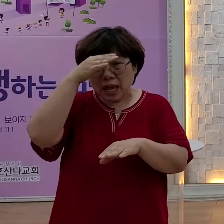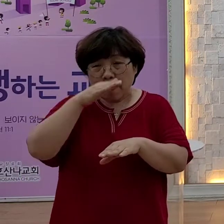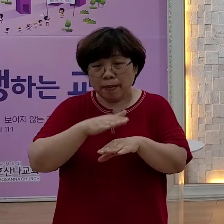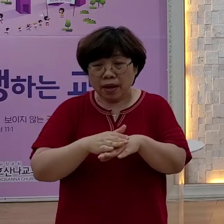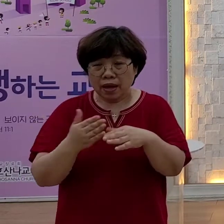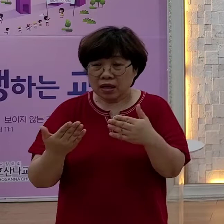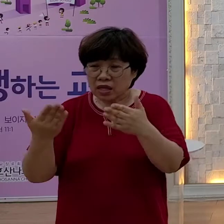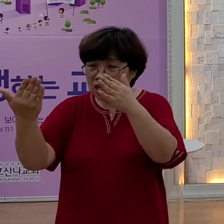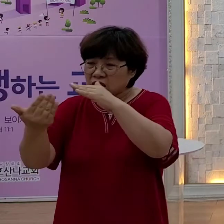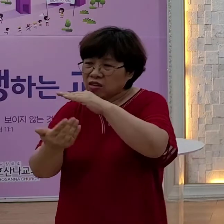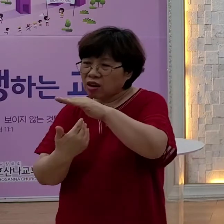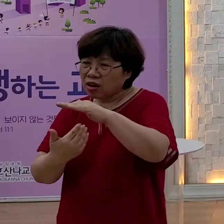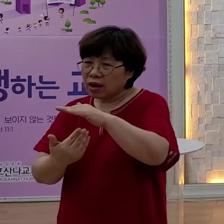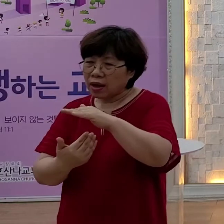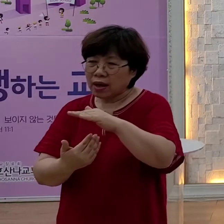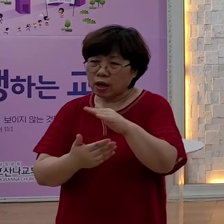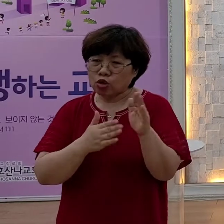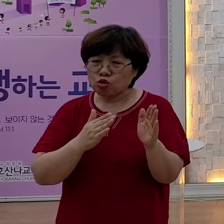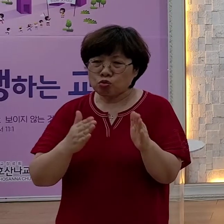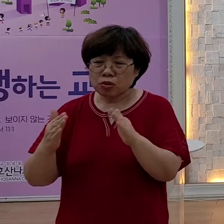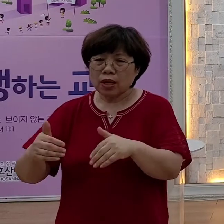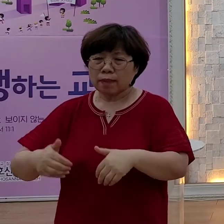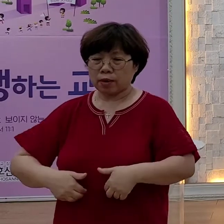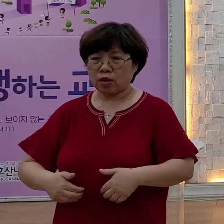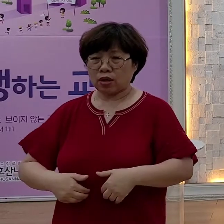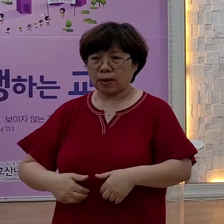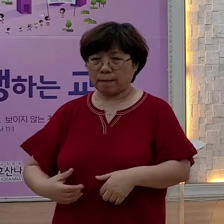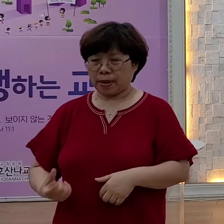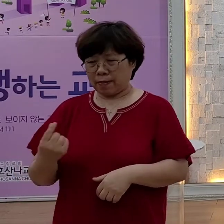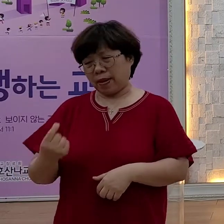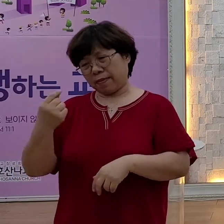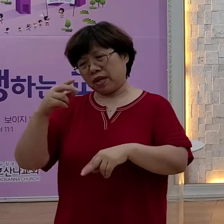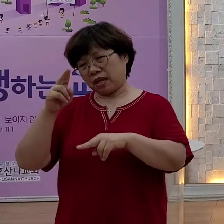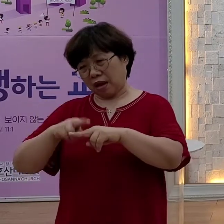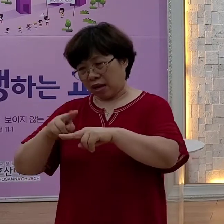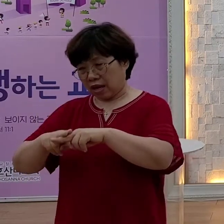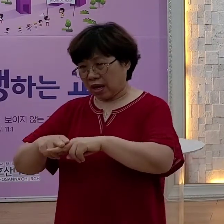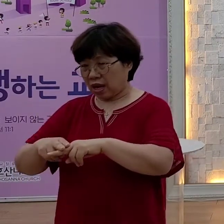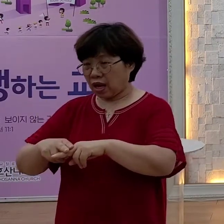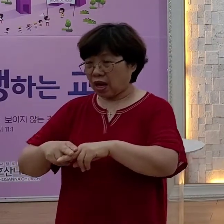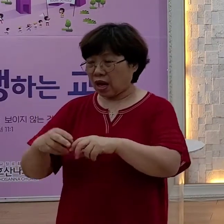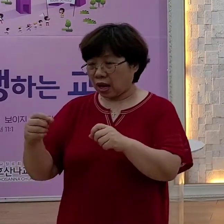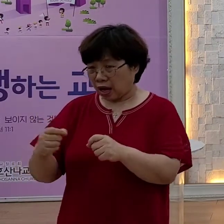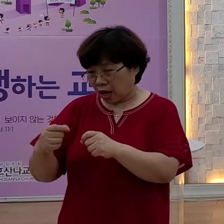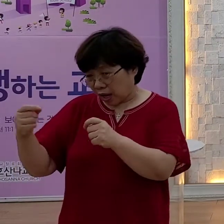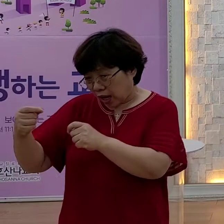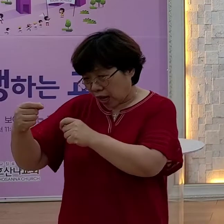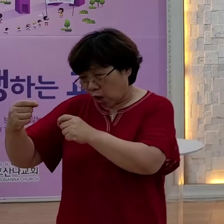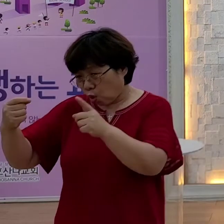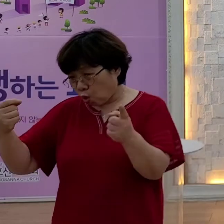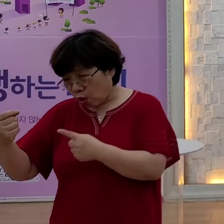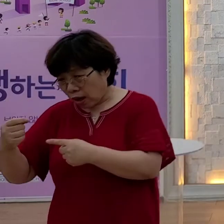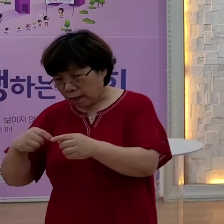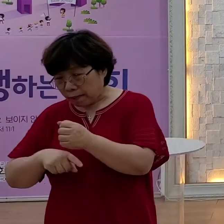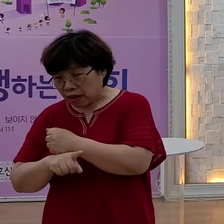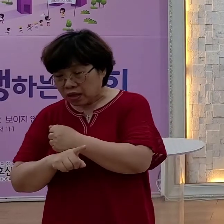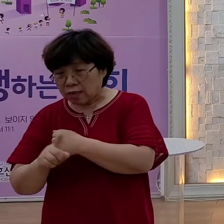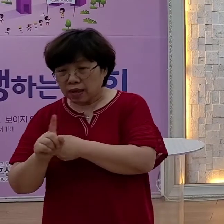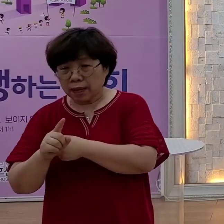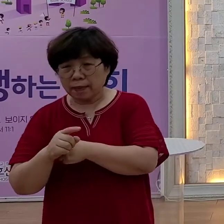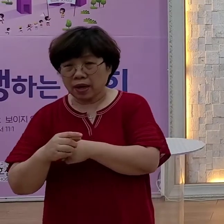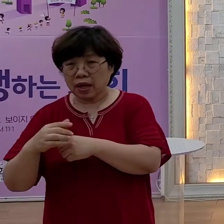마음, 일찍 자리하고, 또 가까이 오란 말은 항상 이 앞자리에